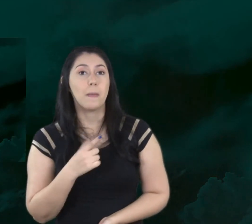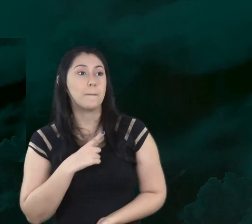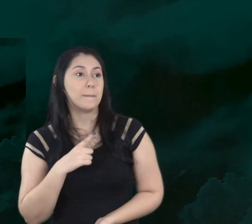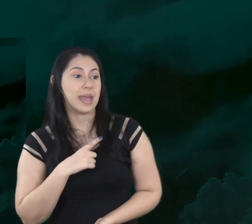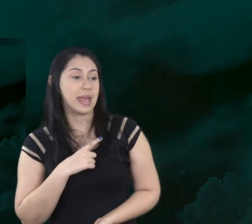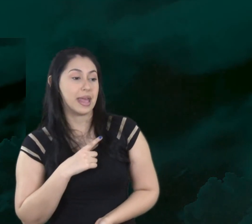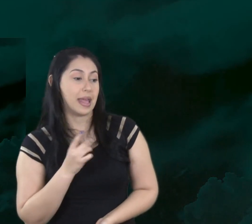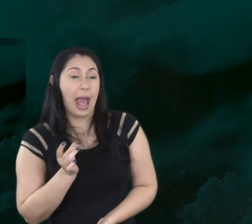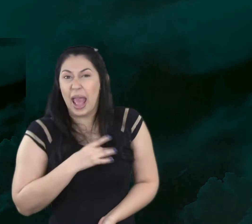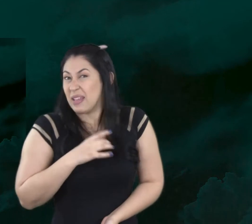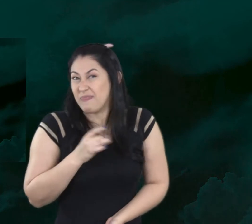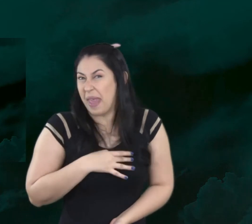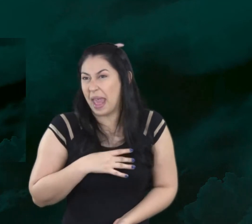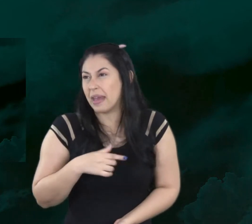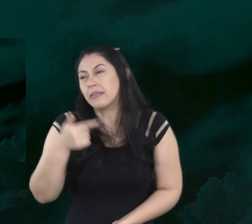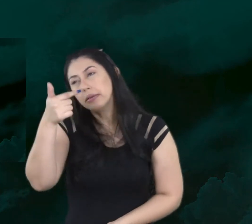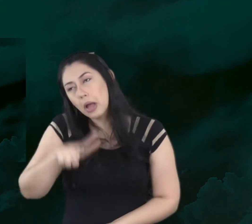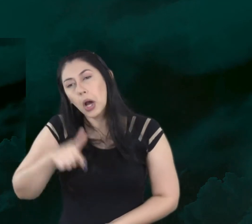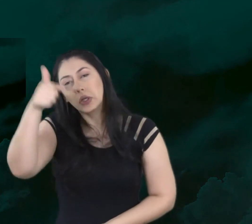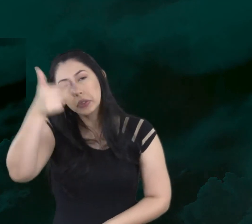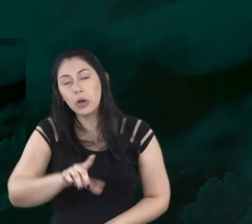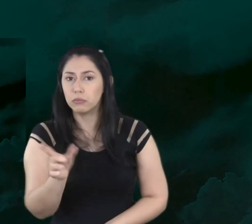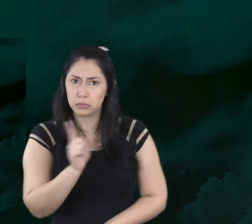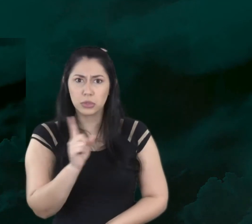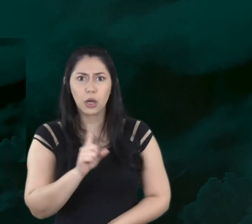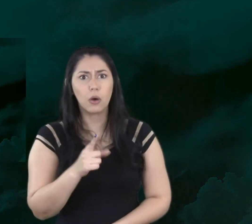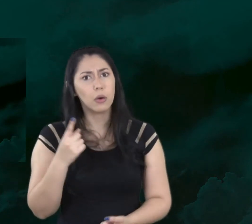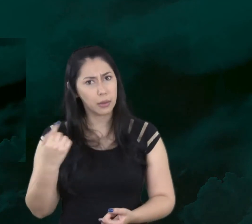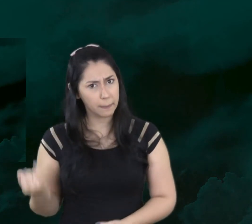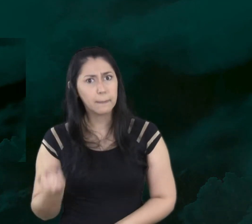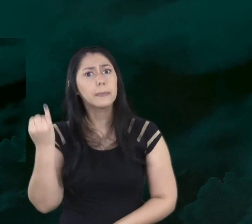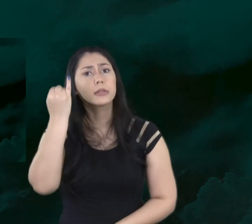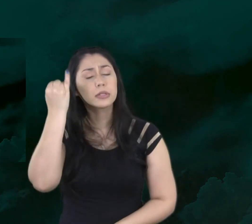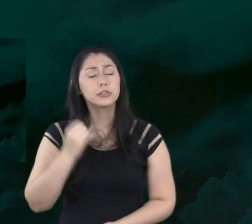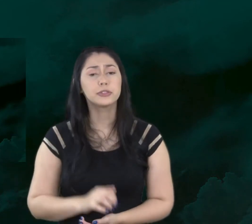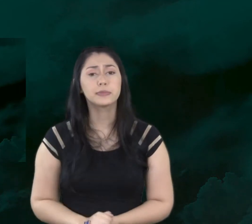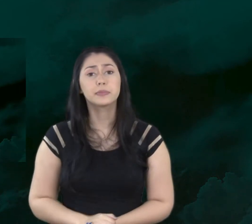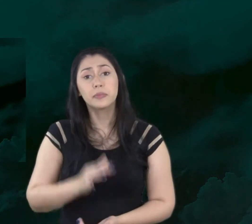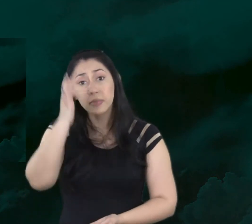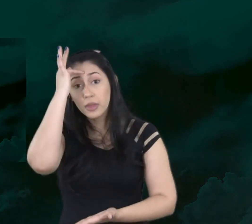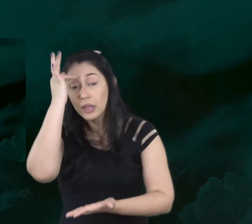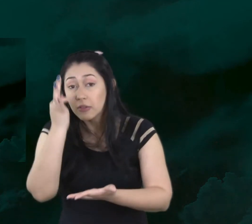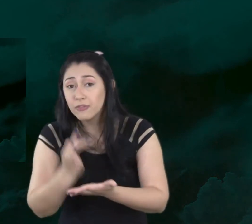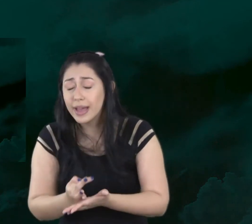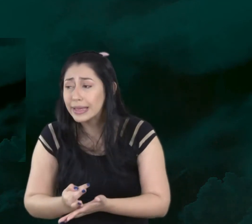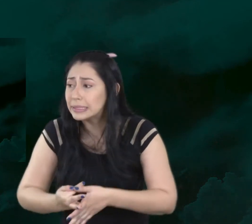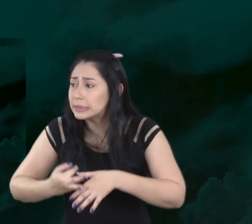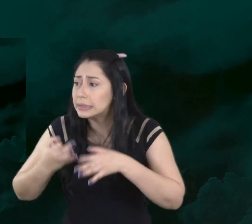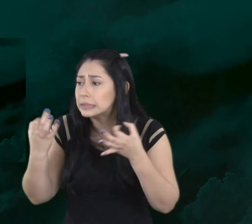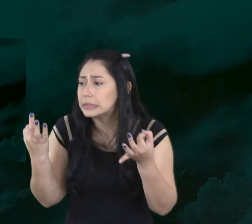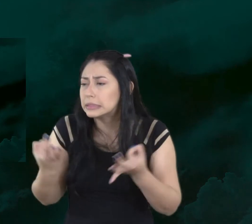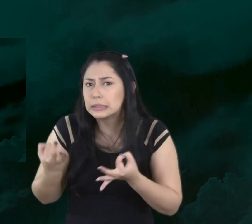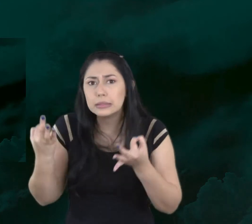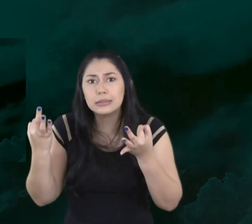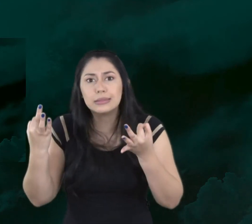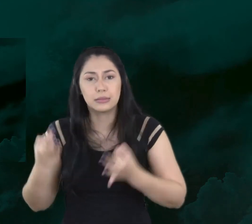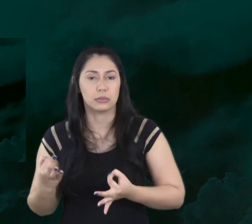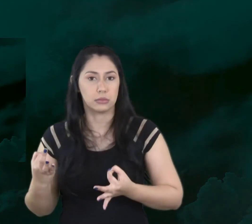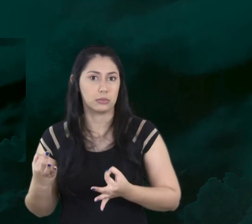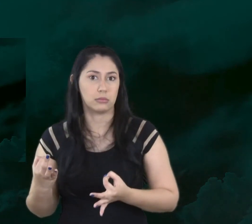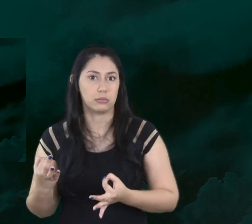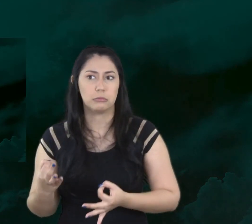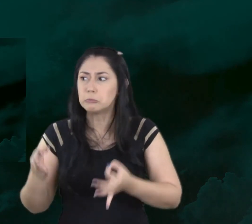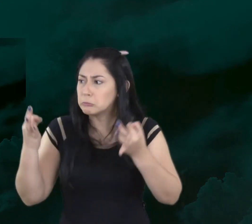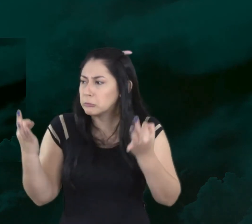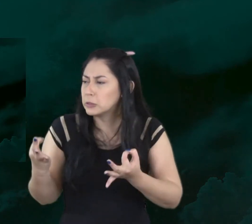medo de repetir não, porque isso é muito importante. Então, a fé é a certeza, e essa palavra certeza,